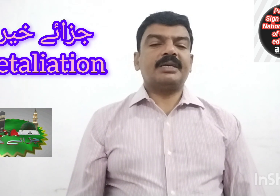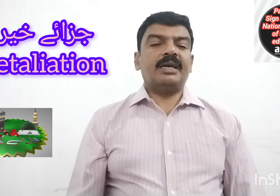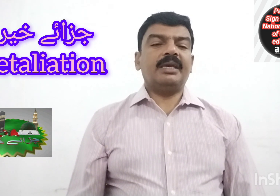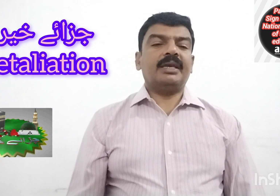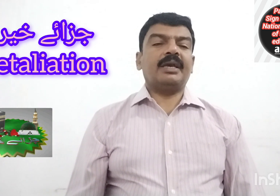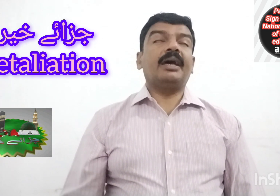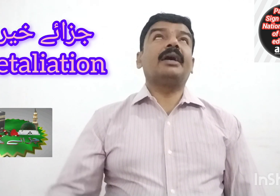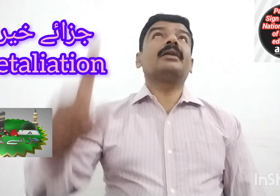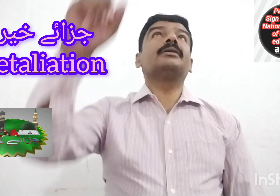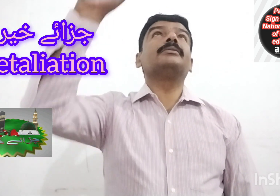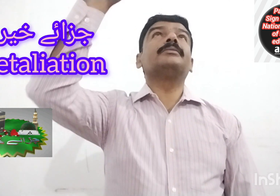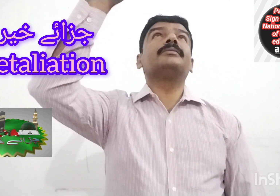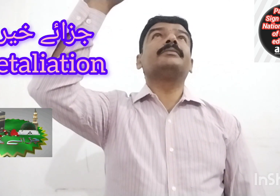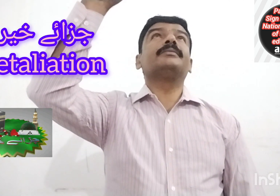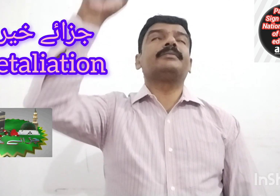जज़ाए खैर।